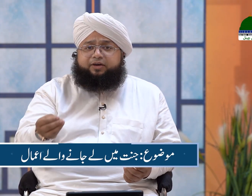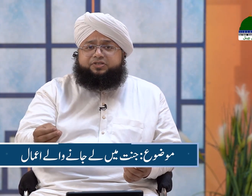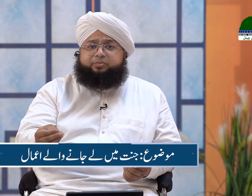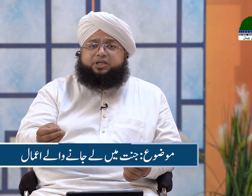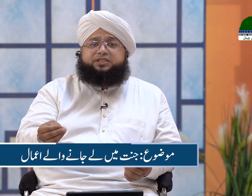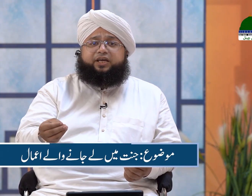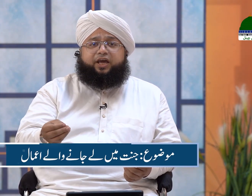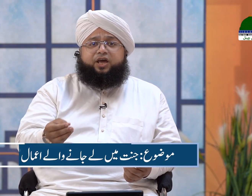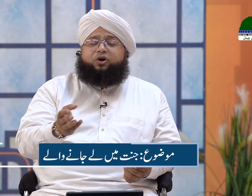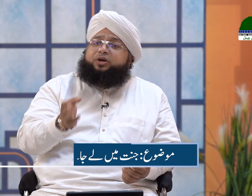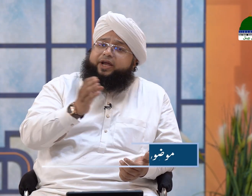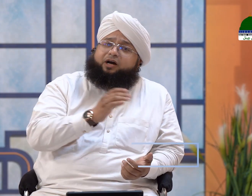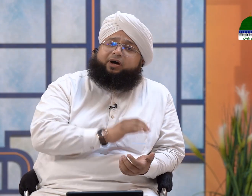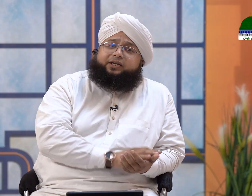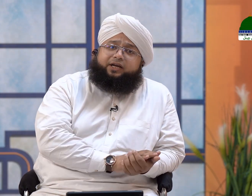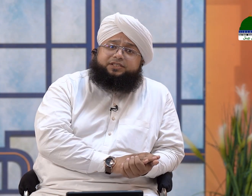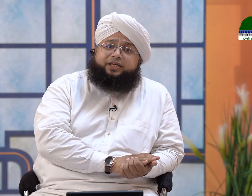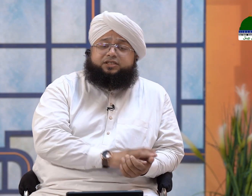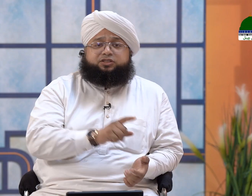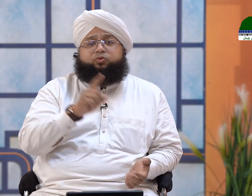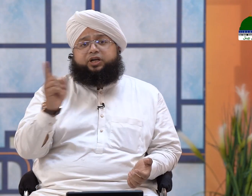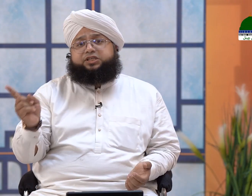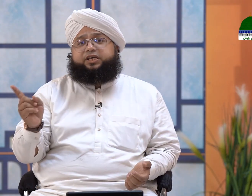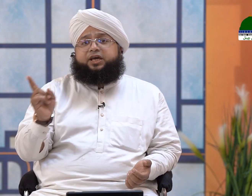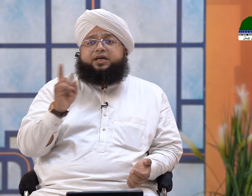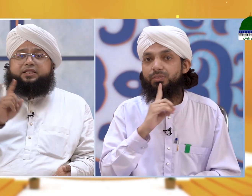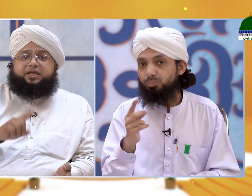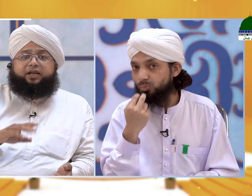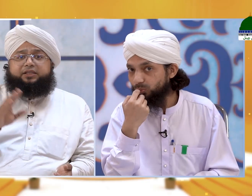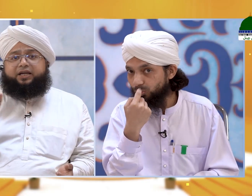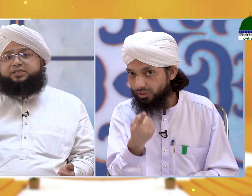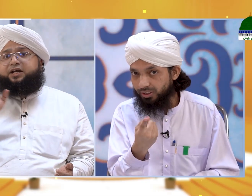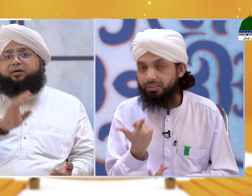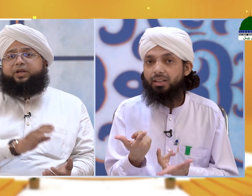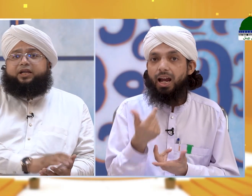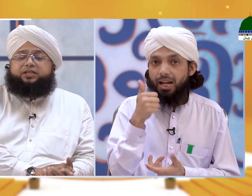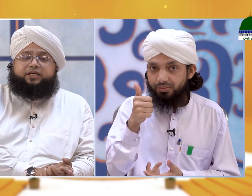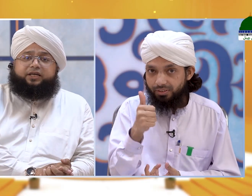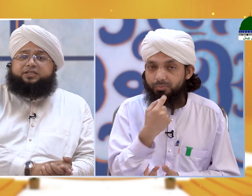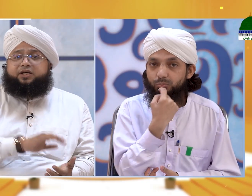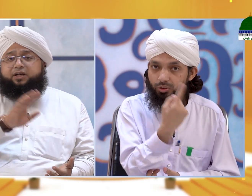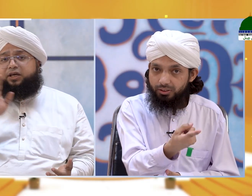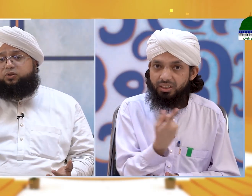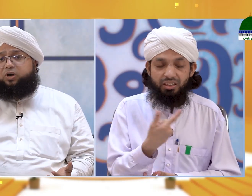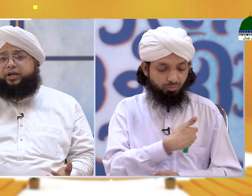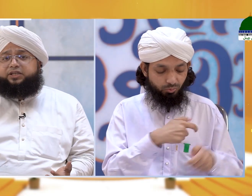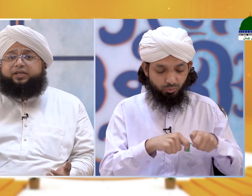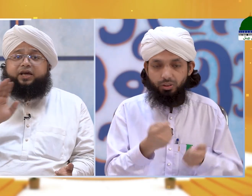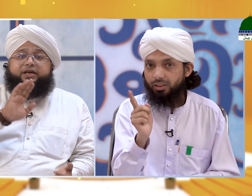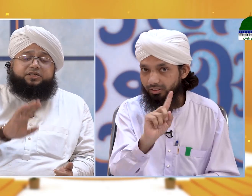خلافی سے بچنا چاہیے، اور نیک اعمال کرنے چاہیے، سچ بولنا چاہیے، دیانت داری سے کام لینا چاہیے، کسی کا دل نہیں دکھانا چاہیے، کسی